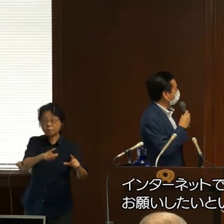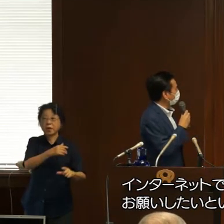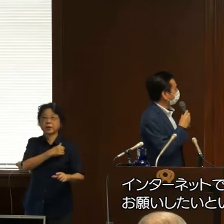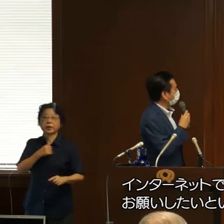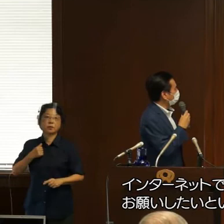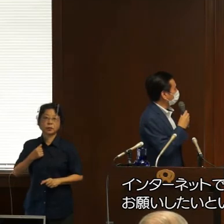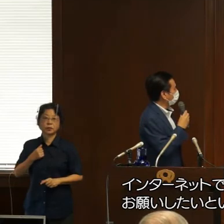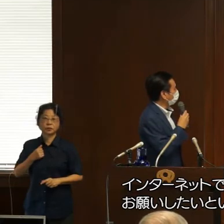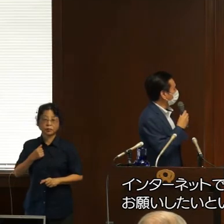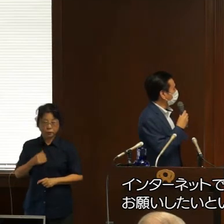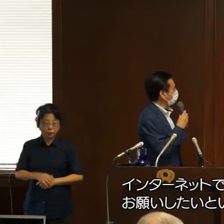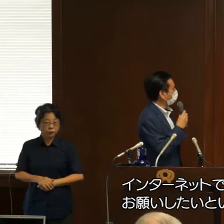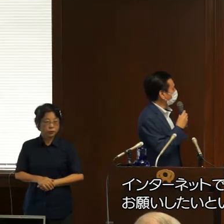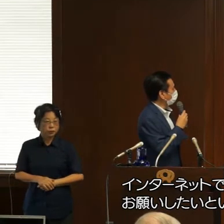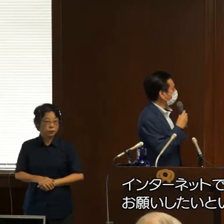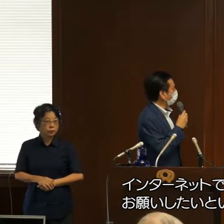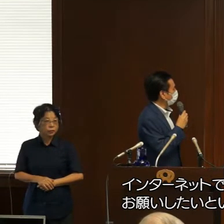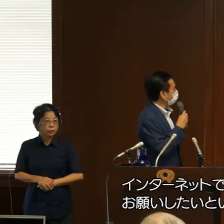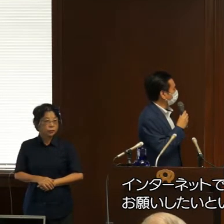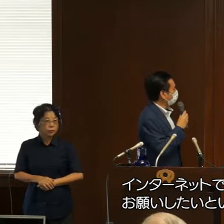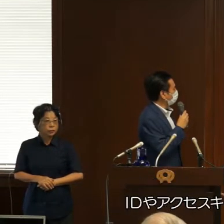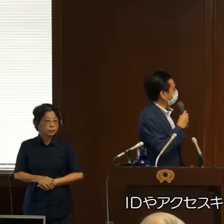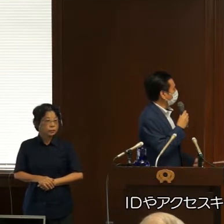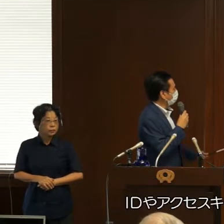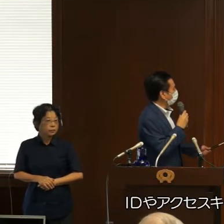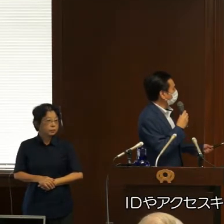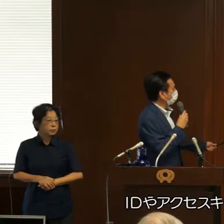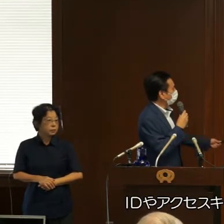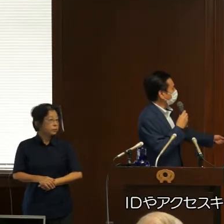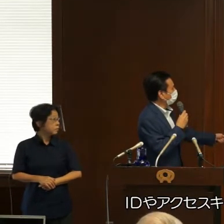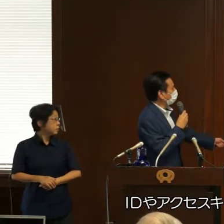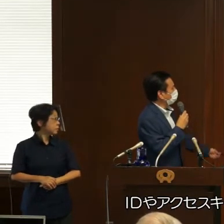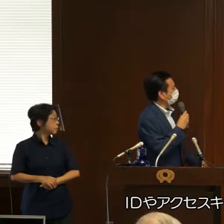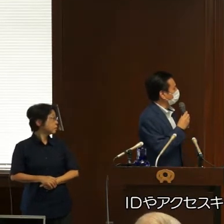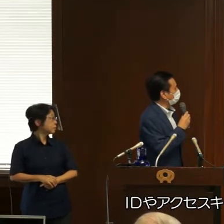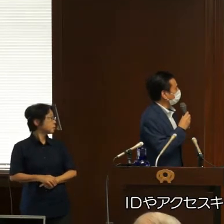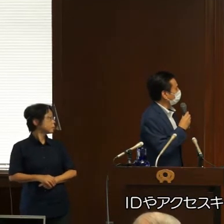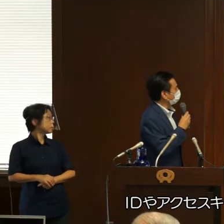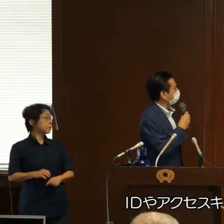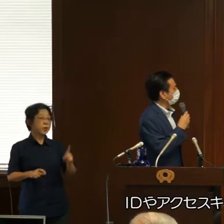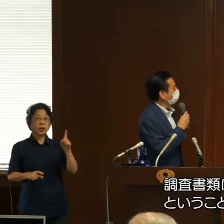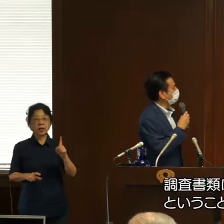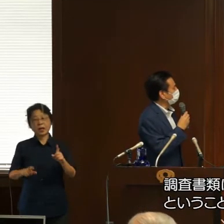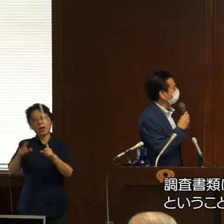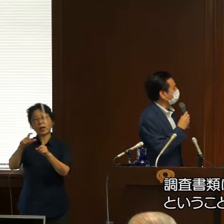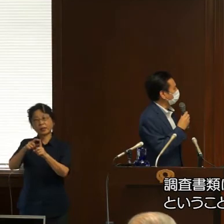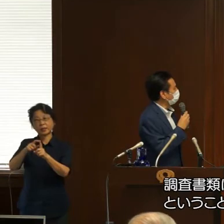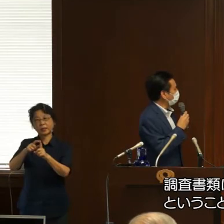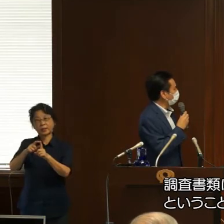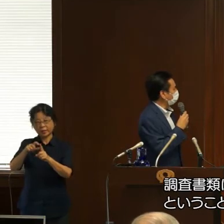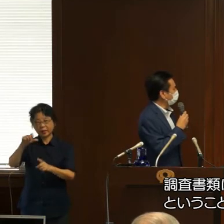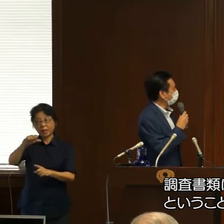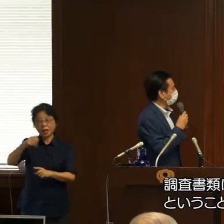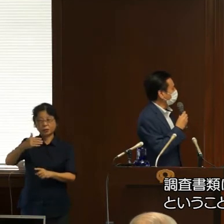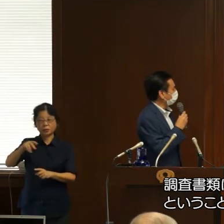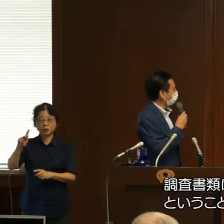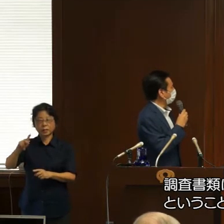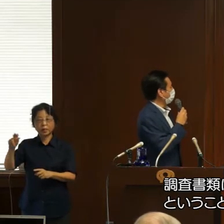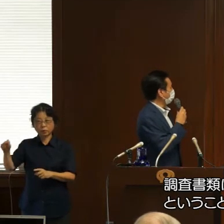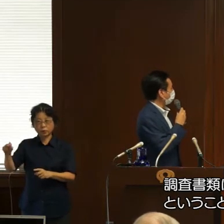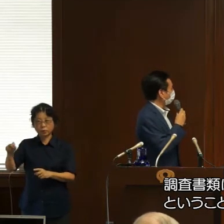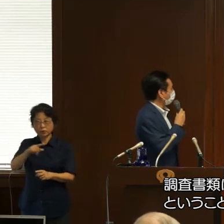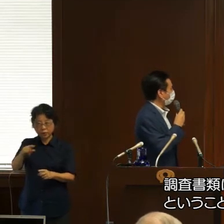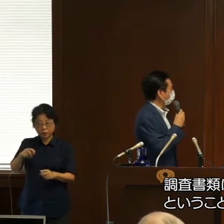る方はお願いしたいというふうに思っています。ID アクセスキーは調査員が配布する調査書類に記載され